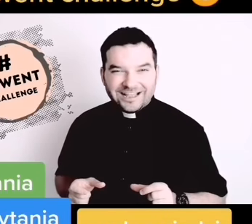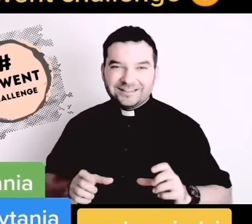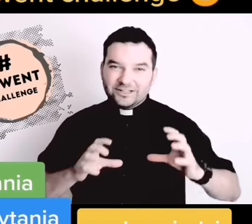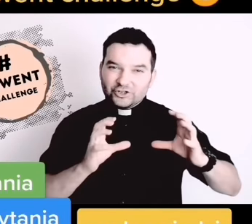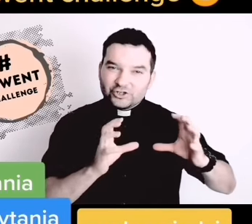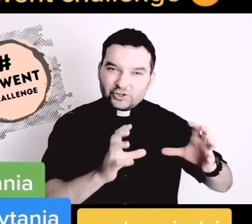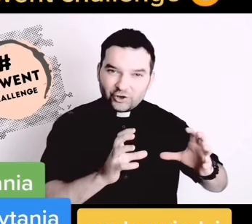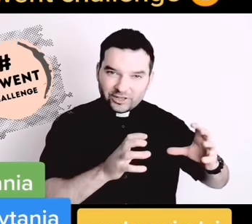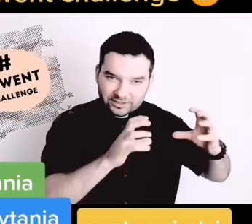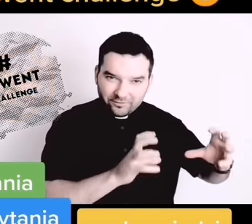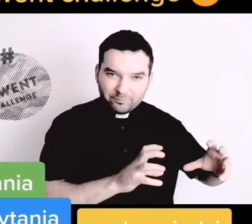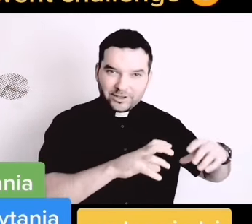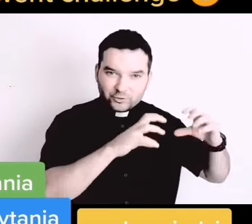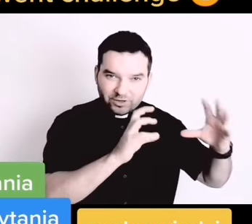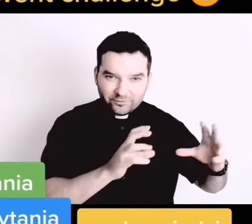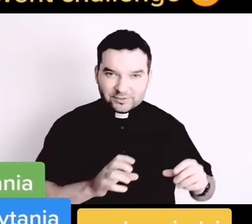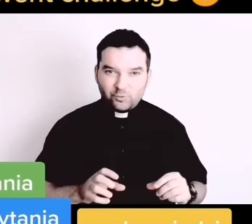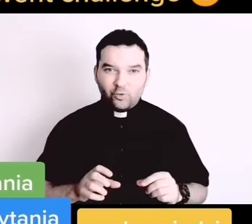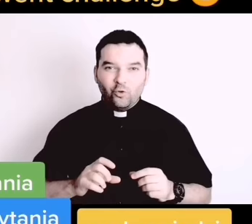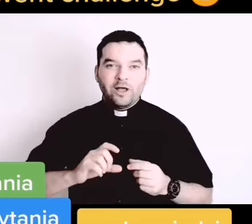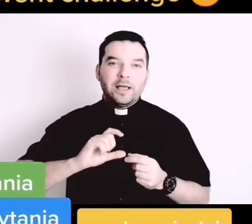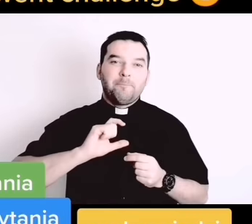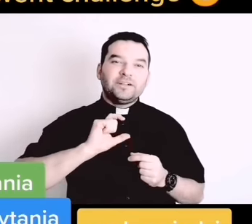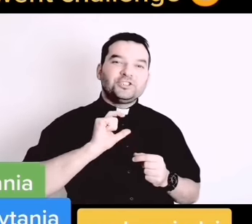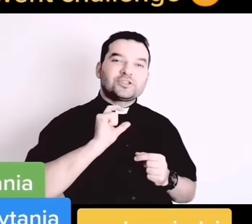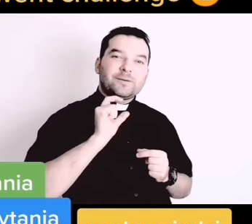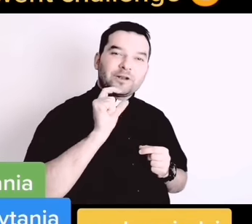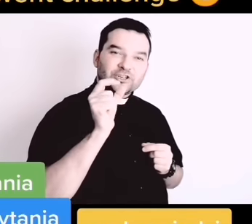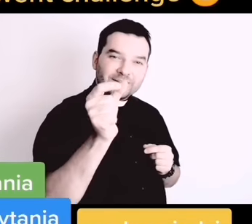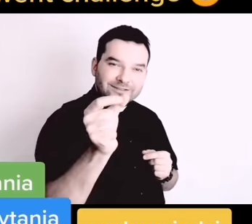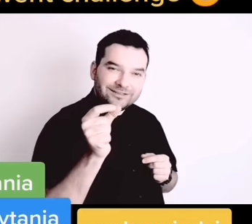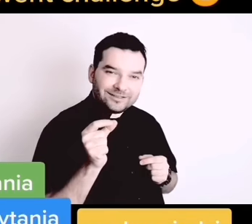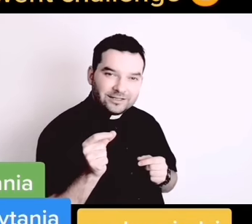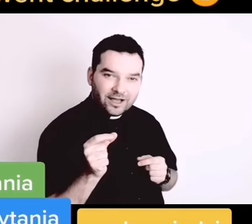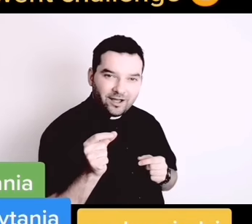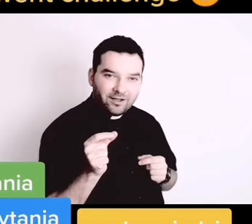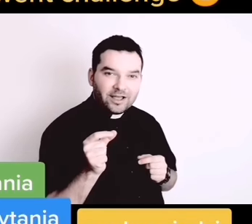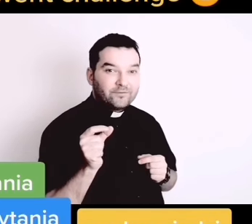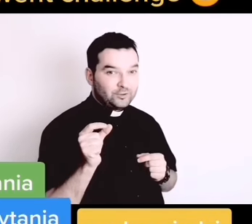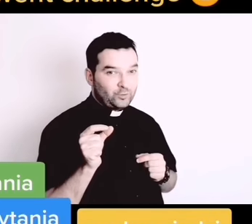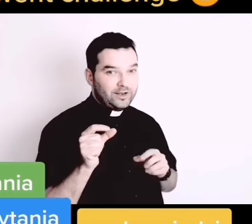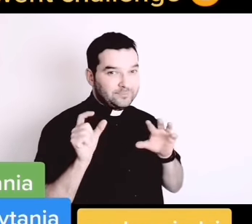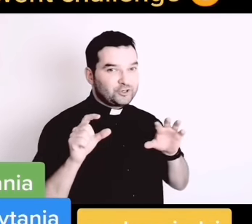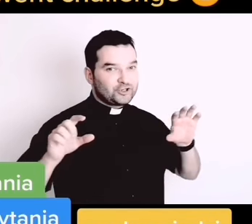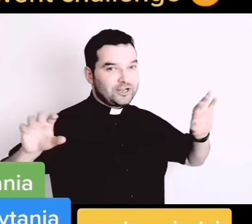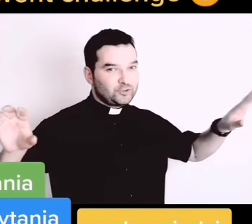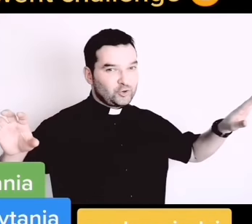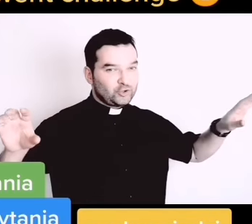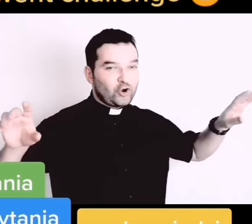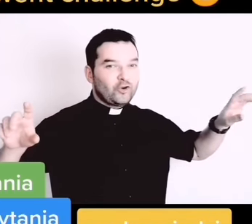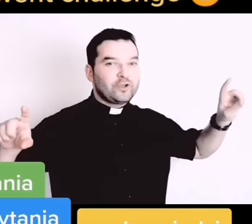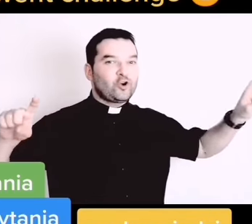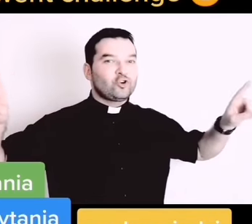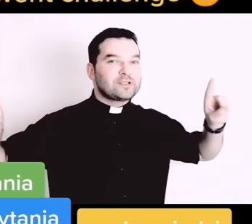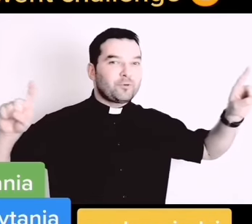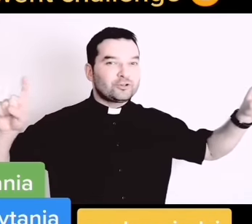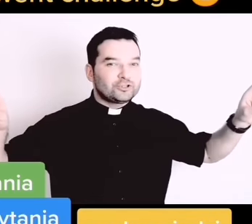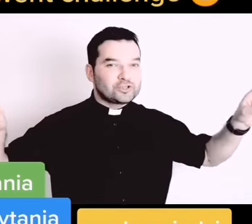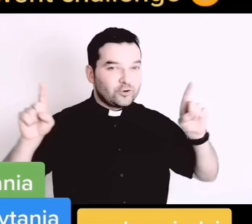Na naszych stronach, na fanpage'u, na Facebooku będziesz zapraszany Ty i ja, ewentualnie przy challenge'u ktokolwiek, kogo zaprosisz z